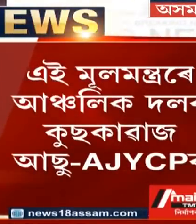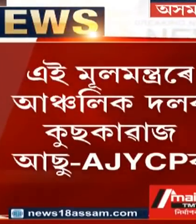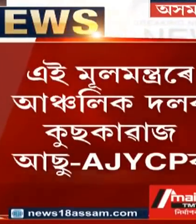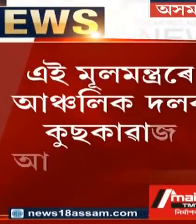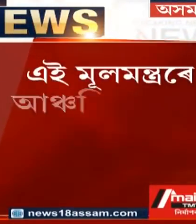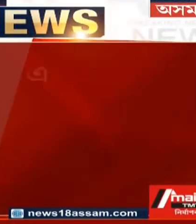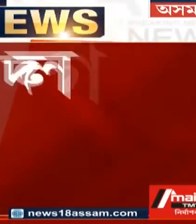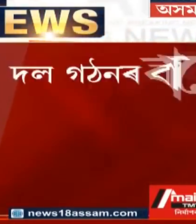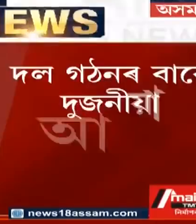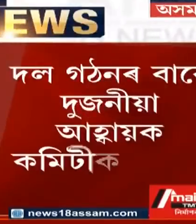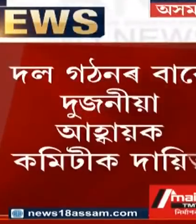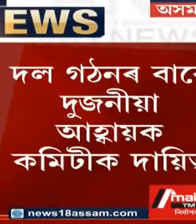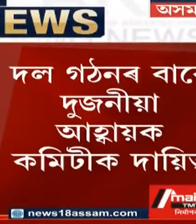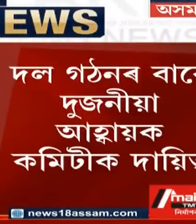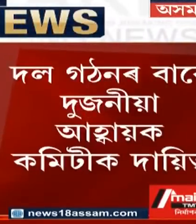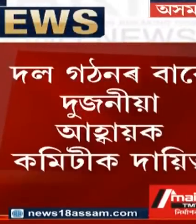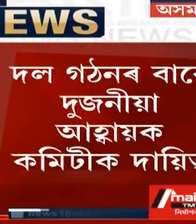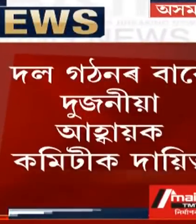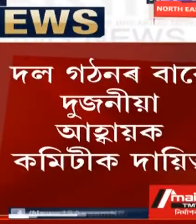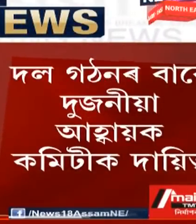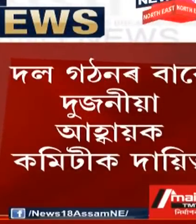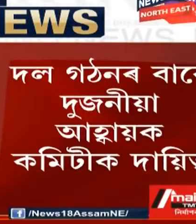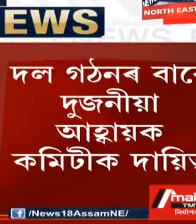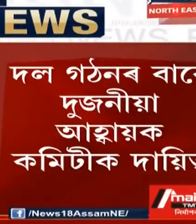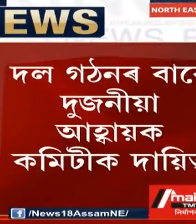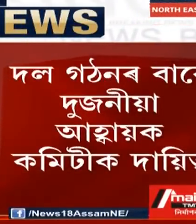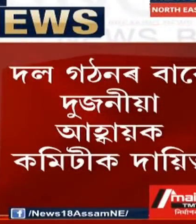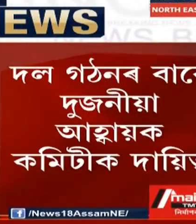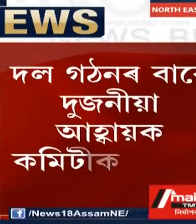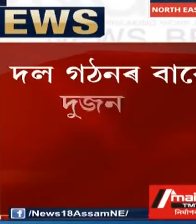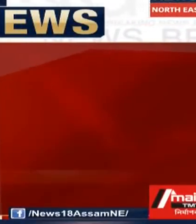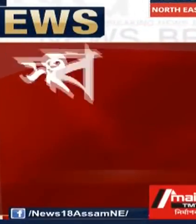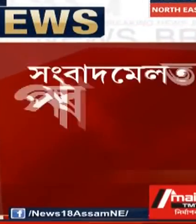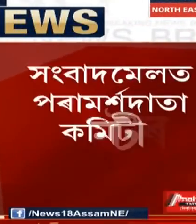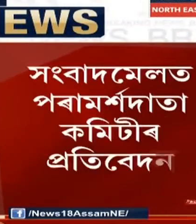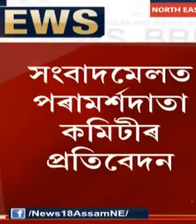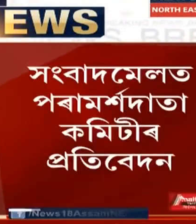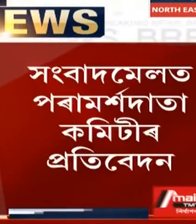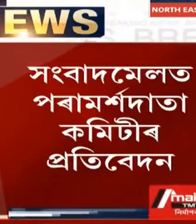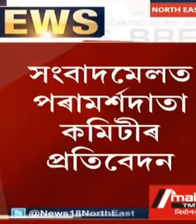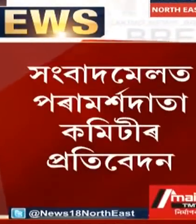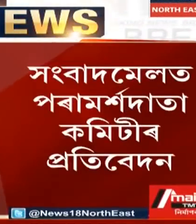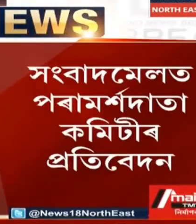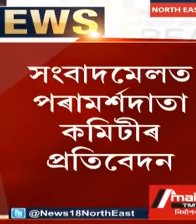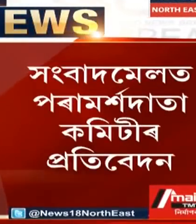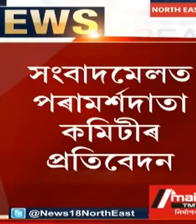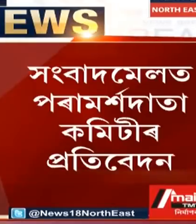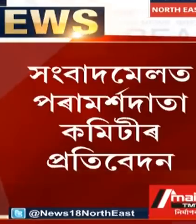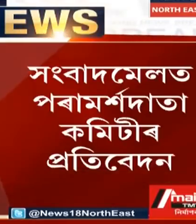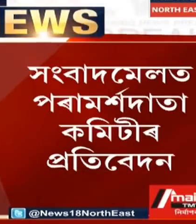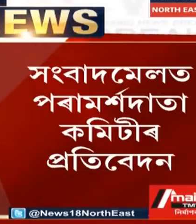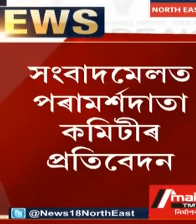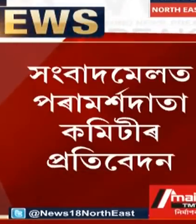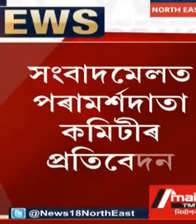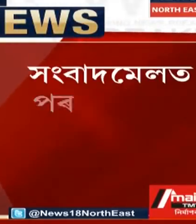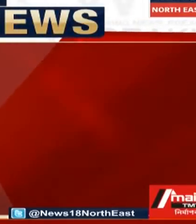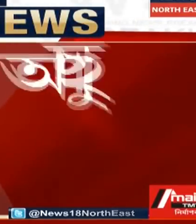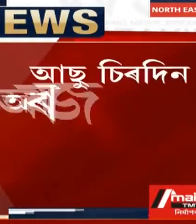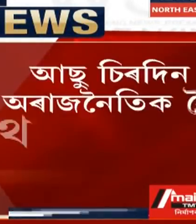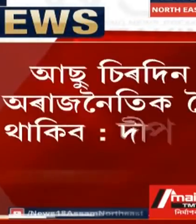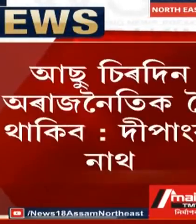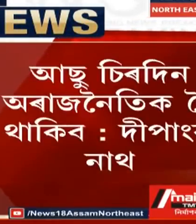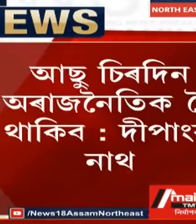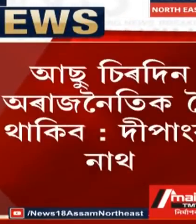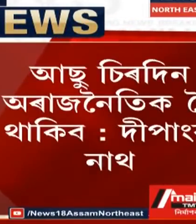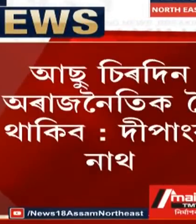क्षमता केन्द्रिक आपोसकामी दर्शन विपरीते जनगणक एक प्रगतिशील राजनैतिक आंचलिक राजनैतिक जाते